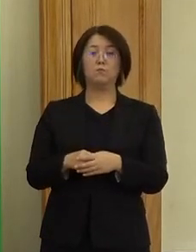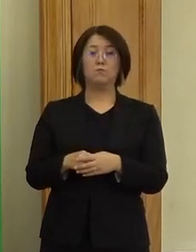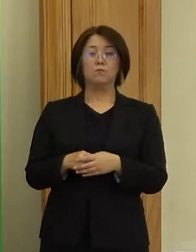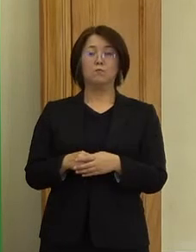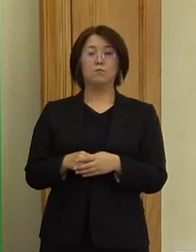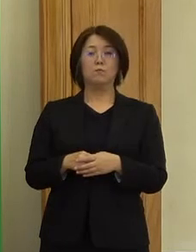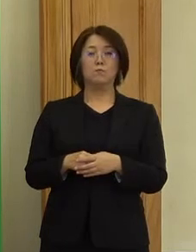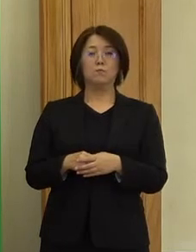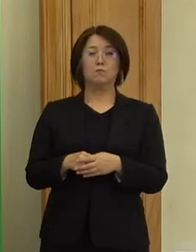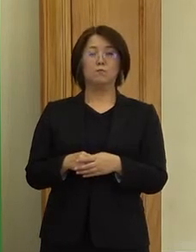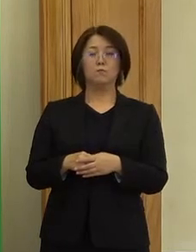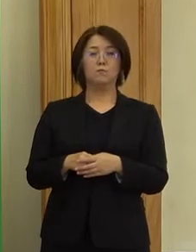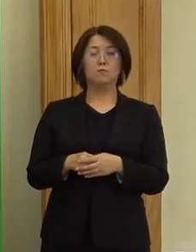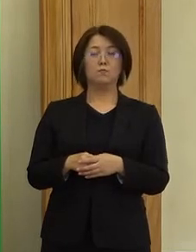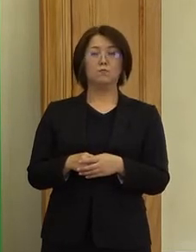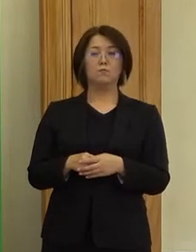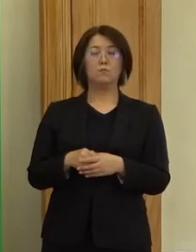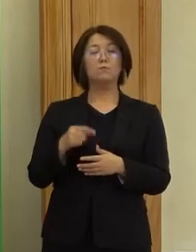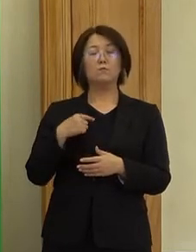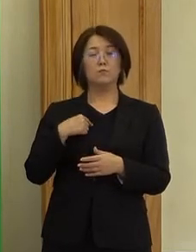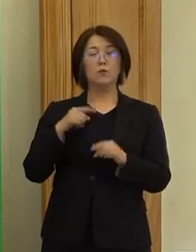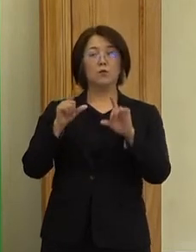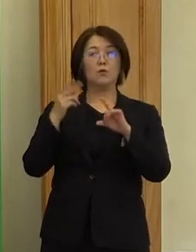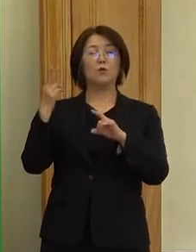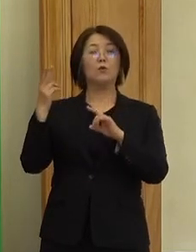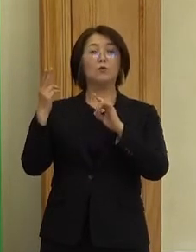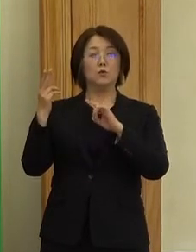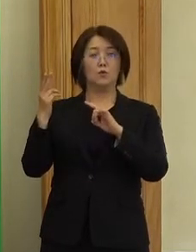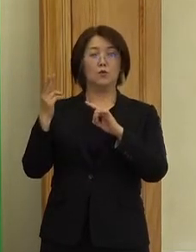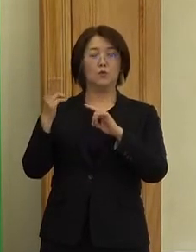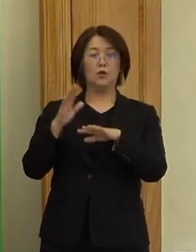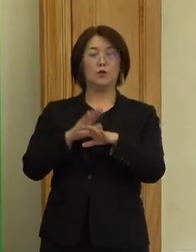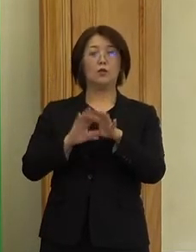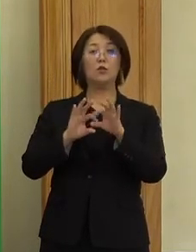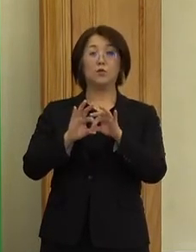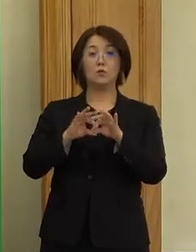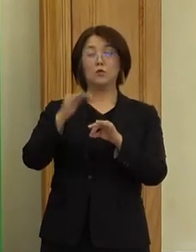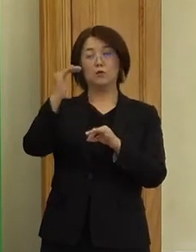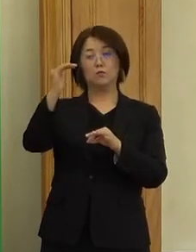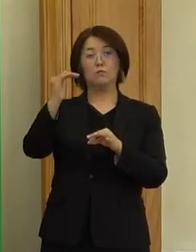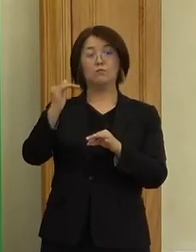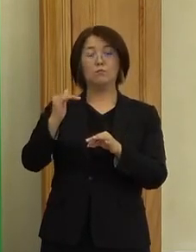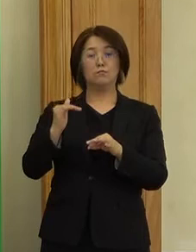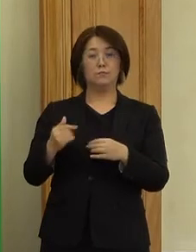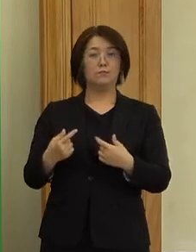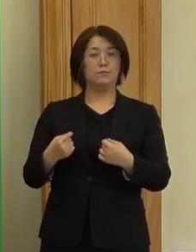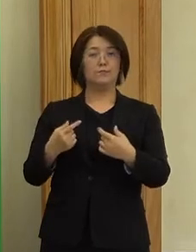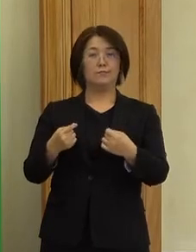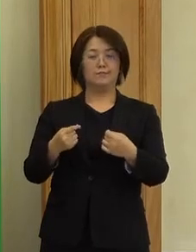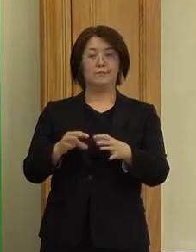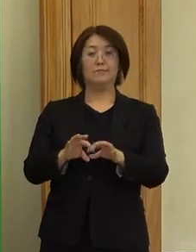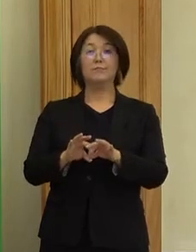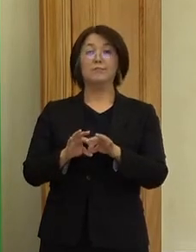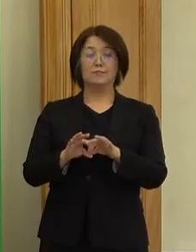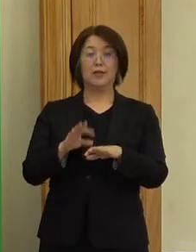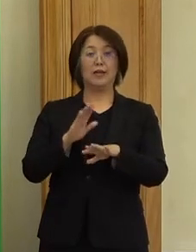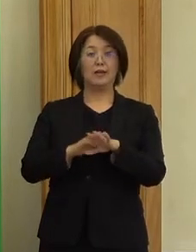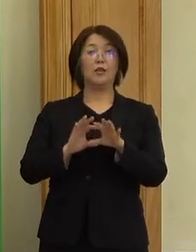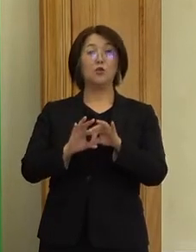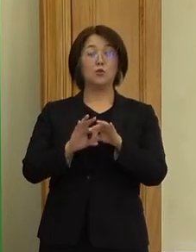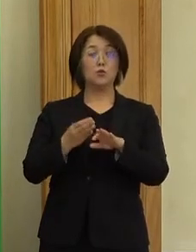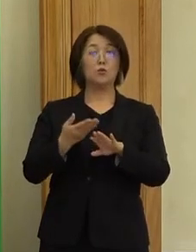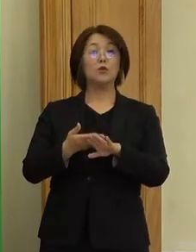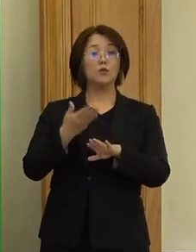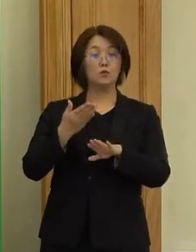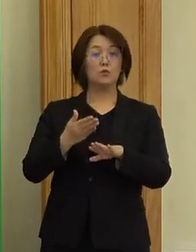私はあの都はその手続きの順を追ってやられたので、都には、あの手続き上は瑕疵はなか